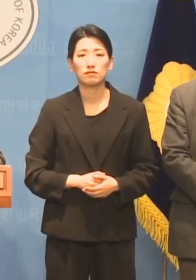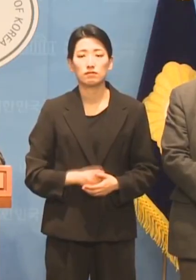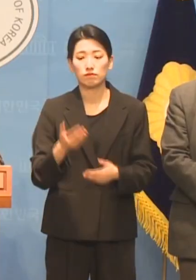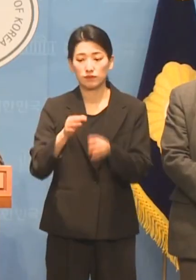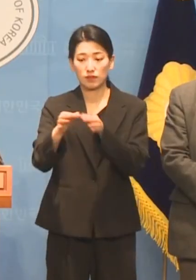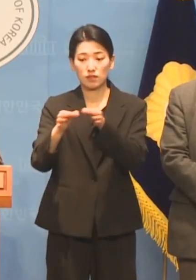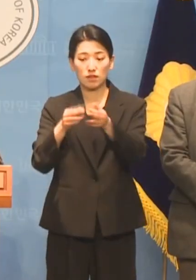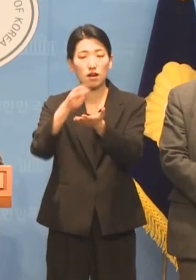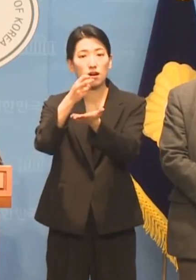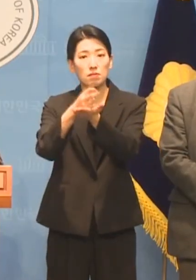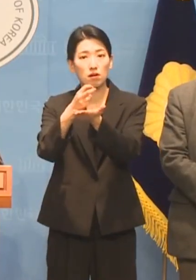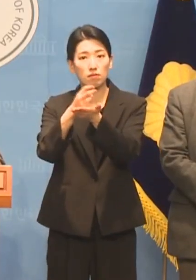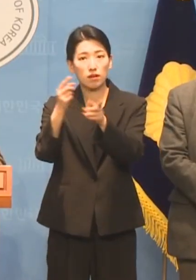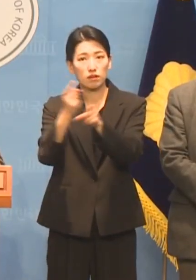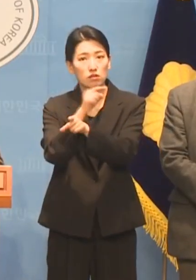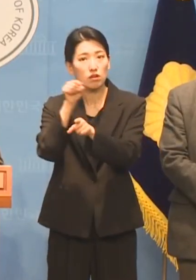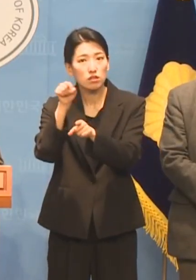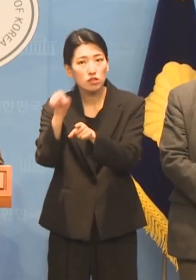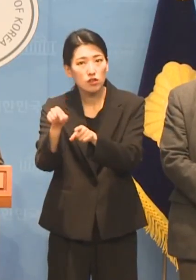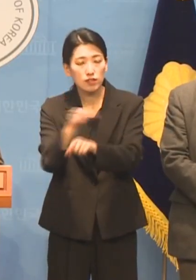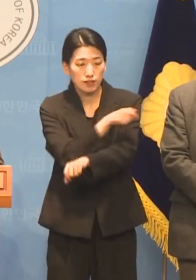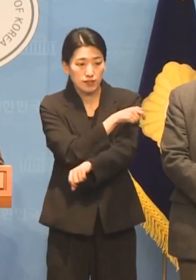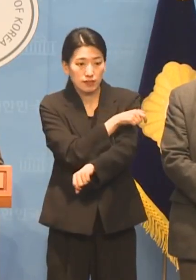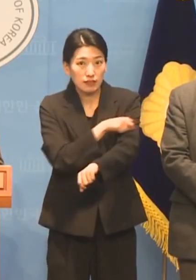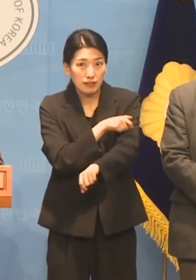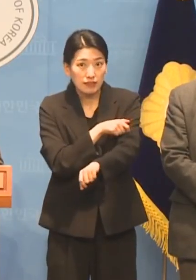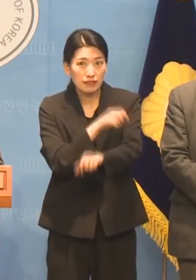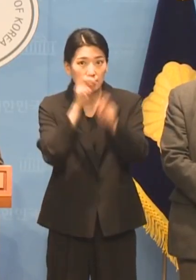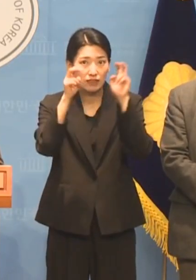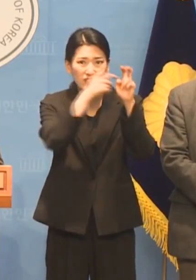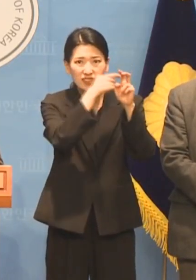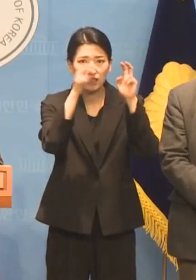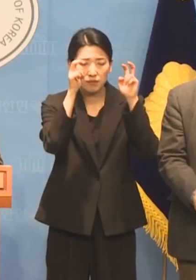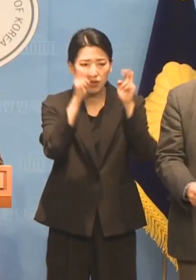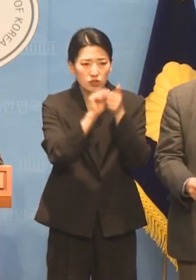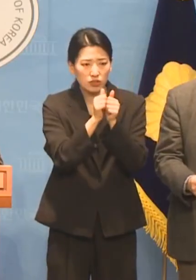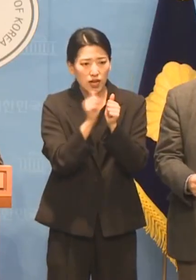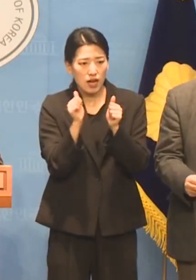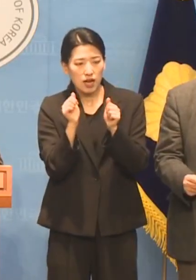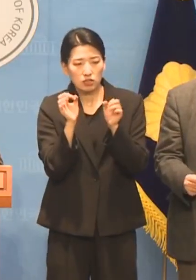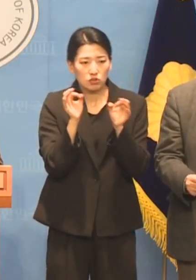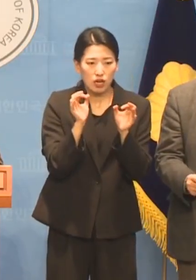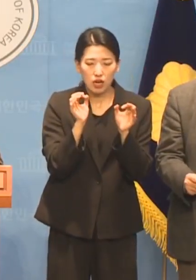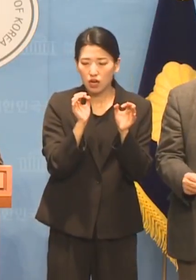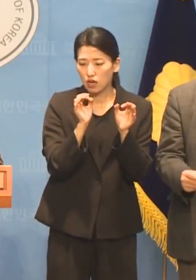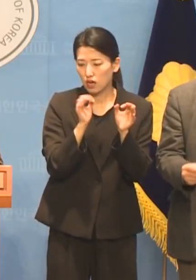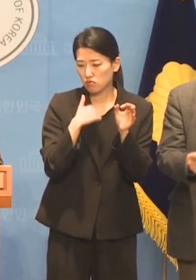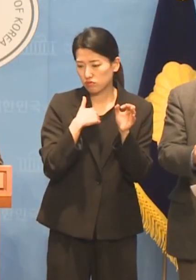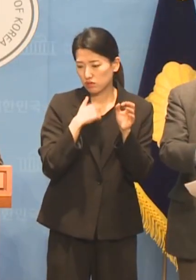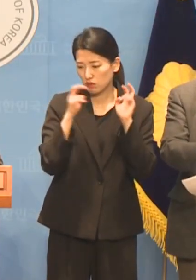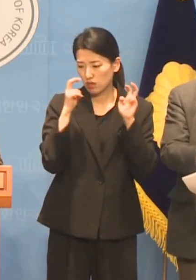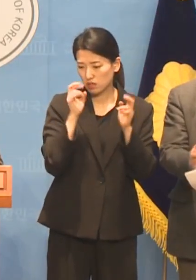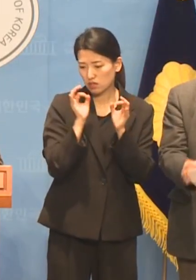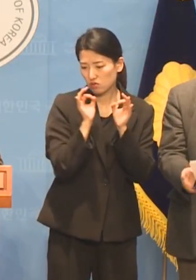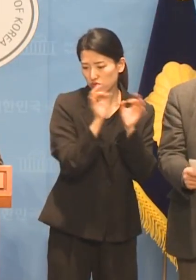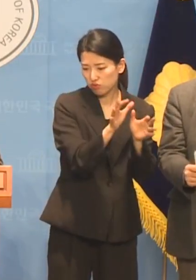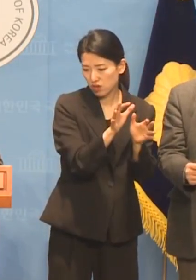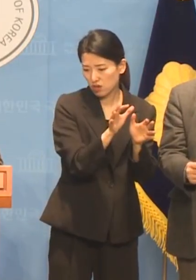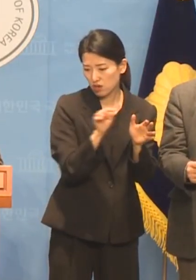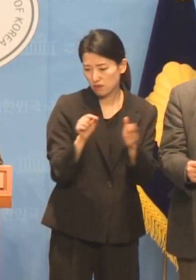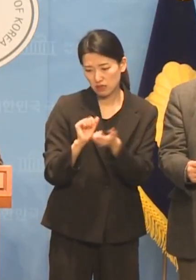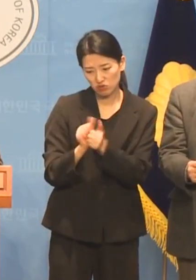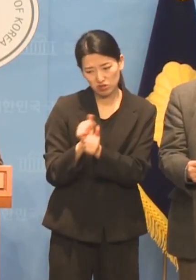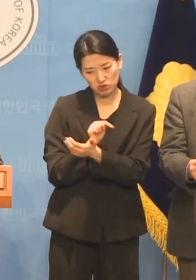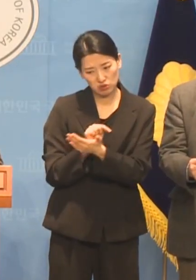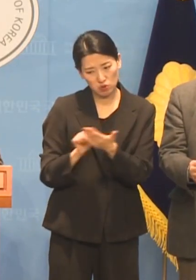상법 개정이 이사의 도전적 투자 결정을 어렵게 하고 남소 등의 위험을 피하기 위해 보수적 경영에